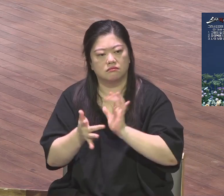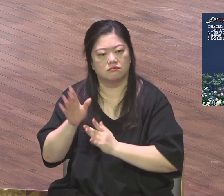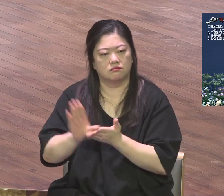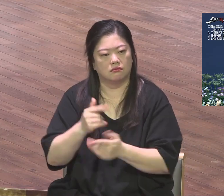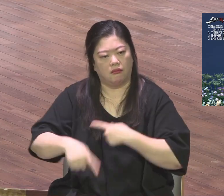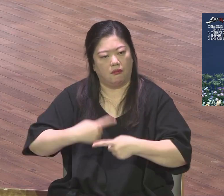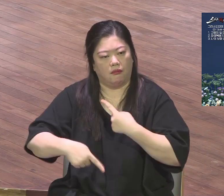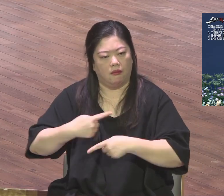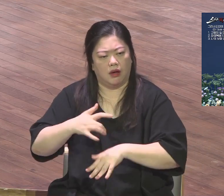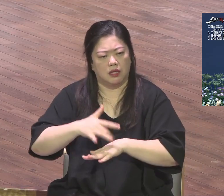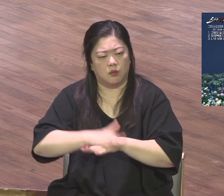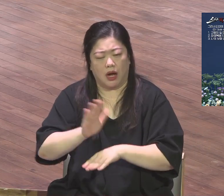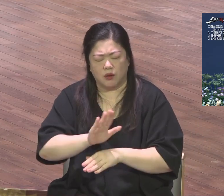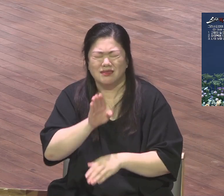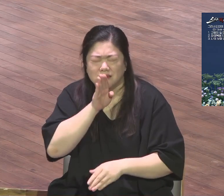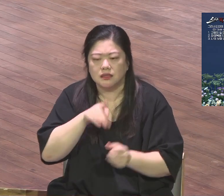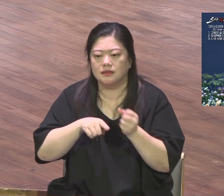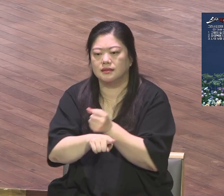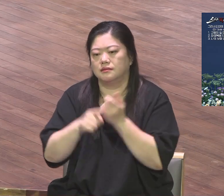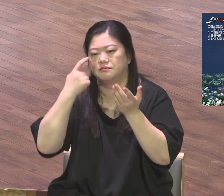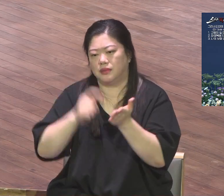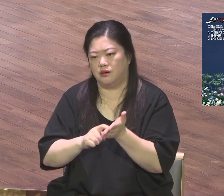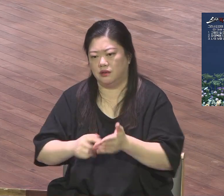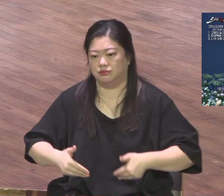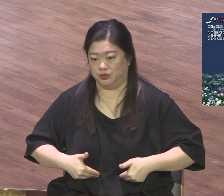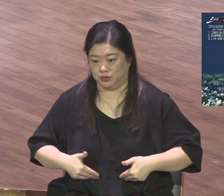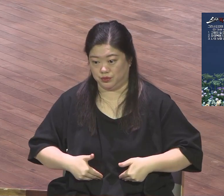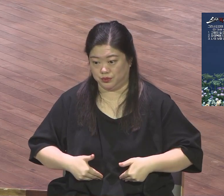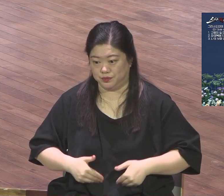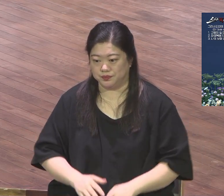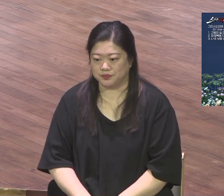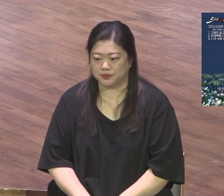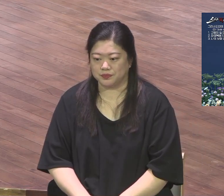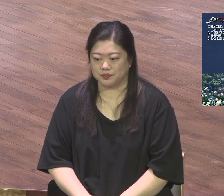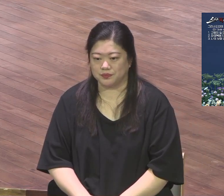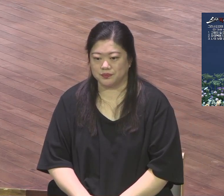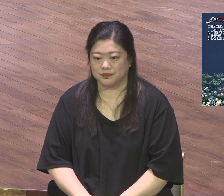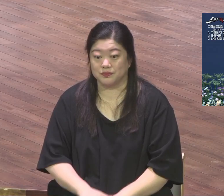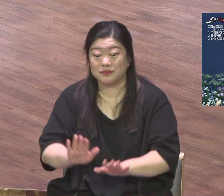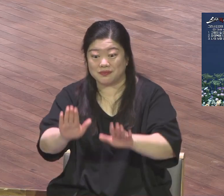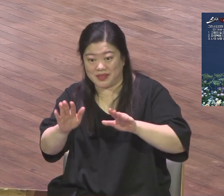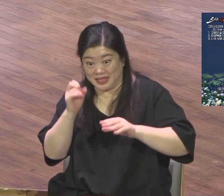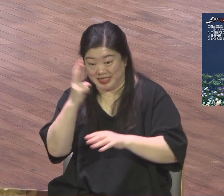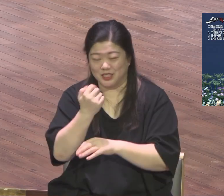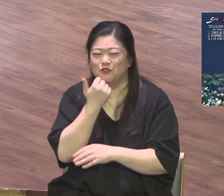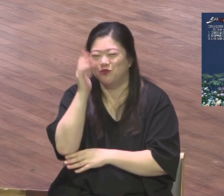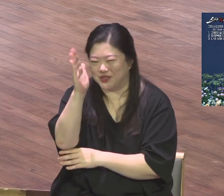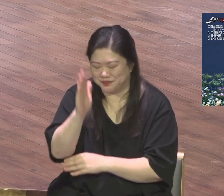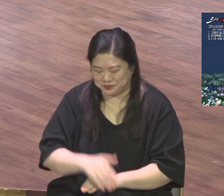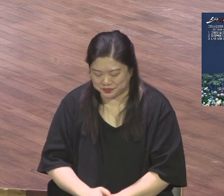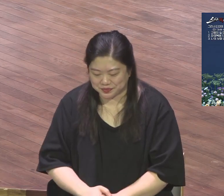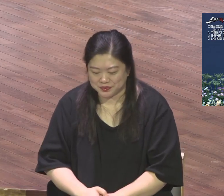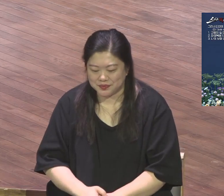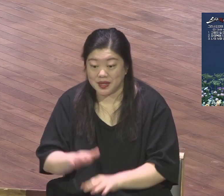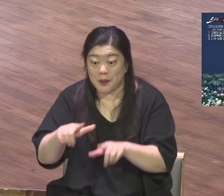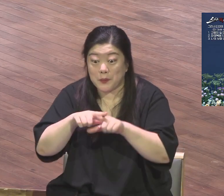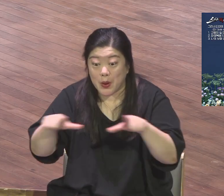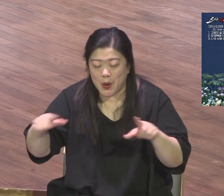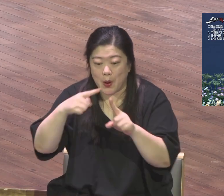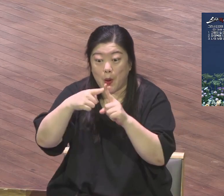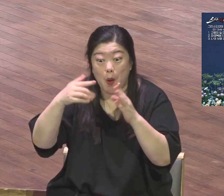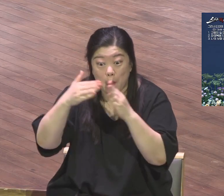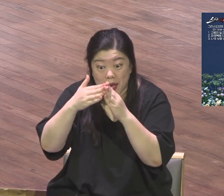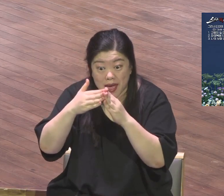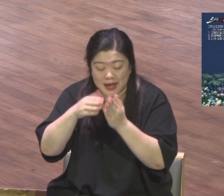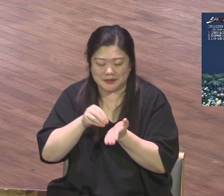어떤 교회에서 세례식을 앞두고 세례반 공부를 하잖아요. 교회 등록하고 나가신 지 얼마 안 된